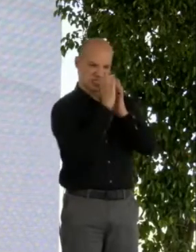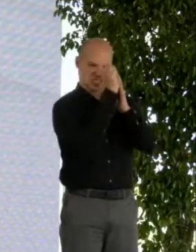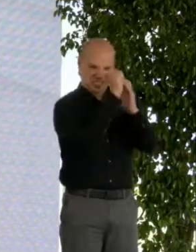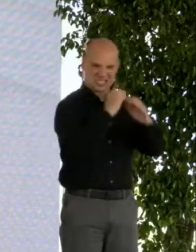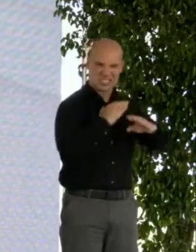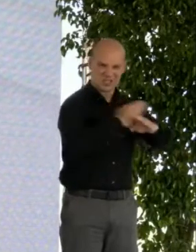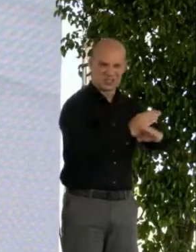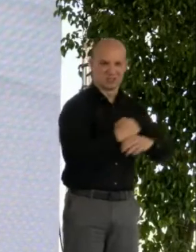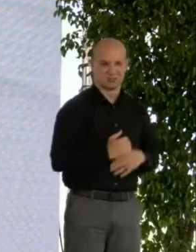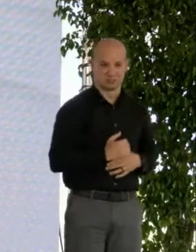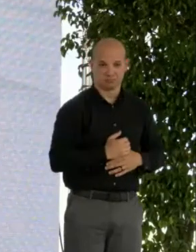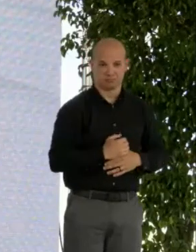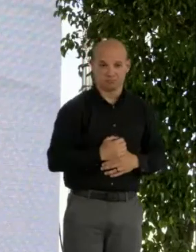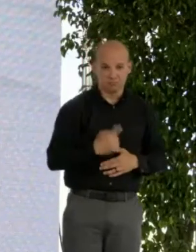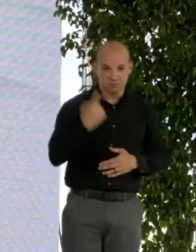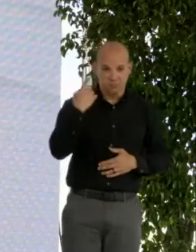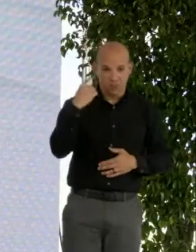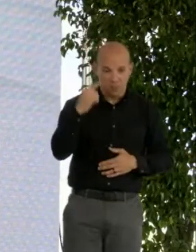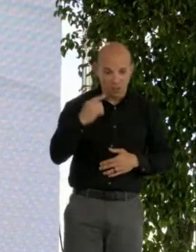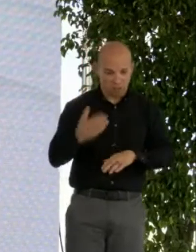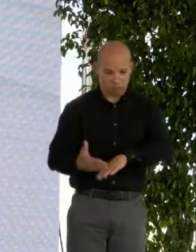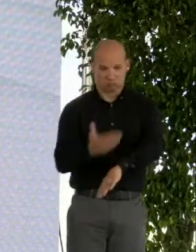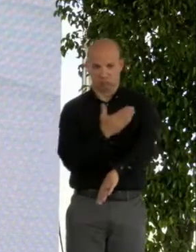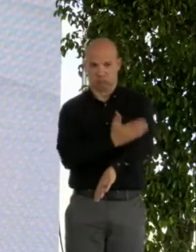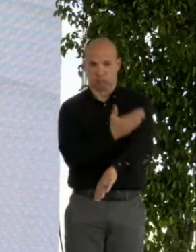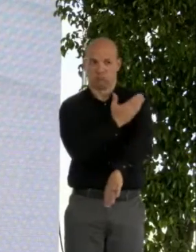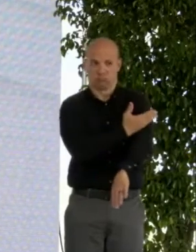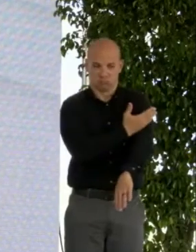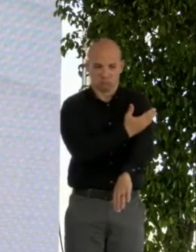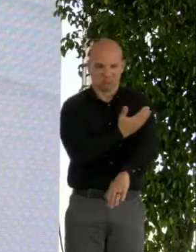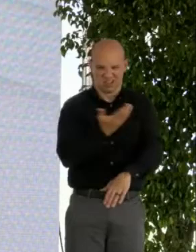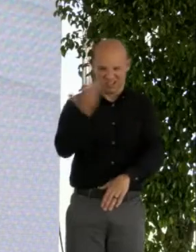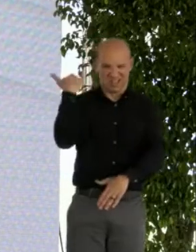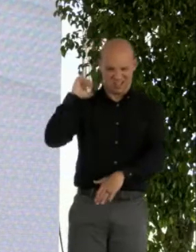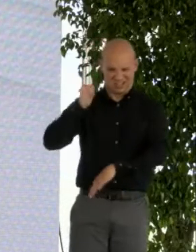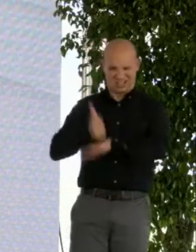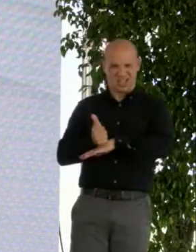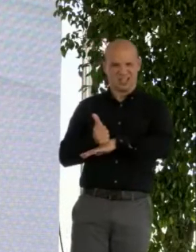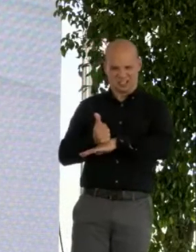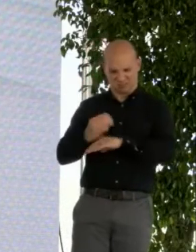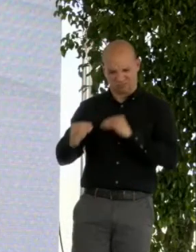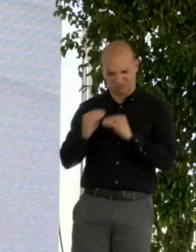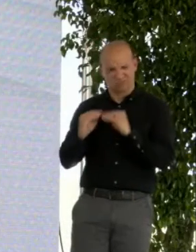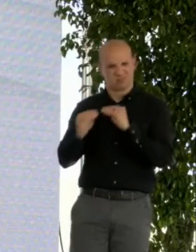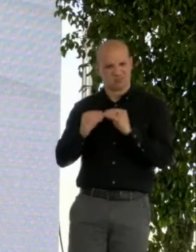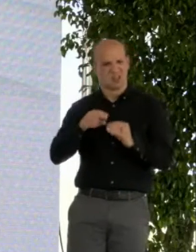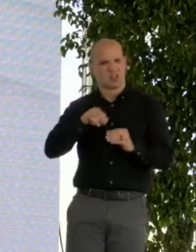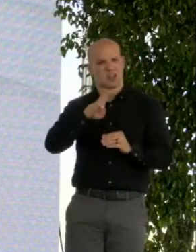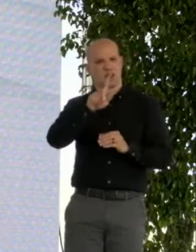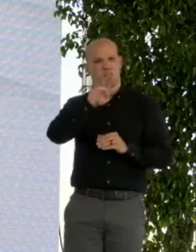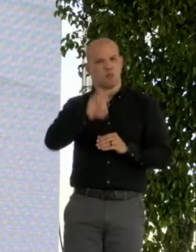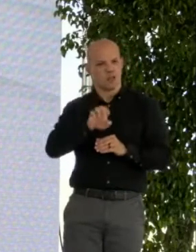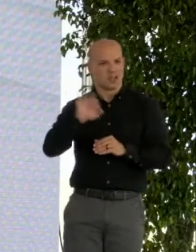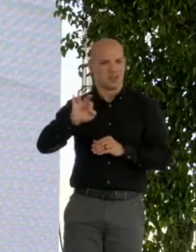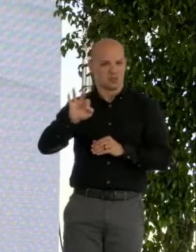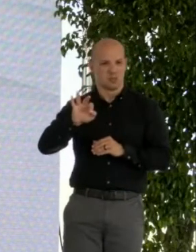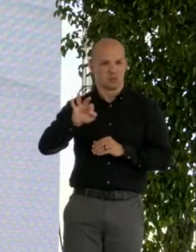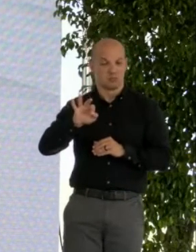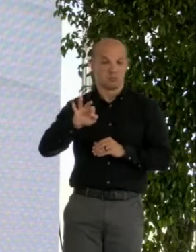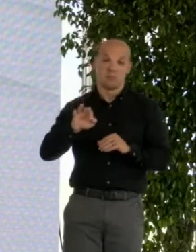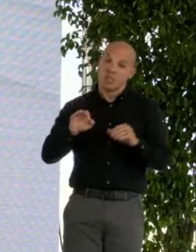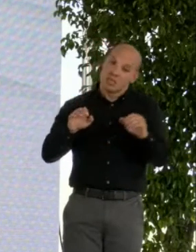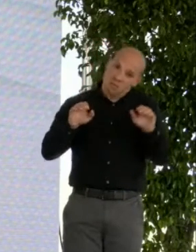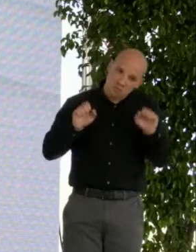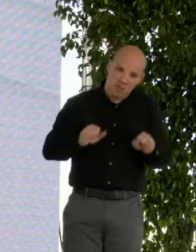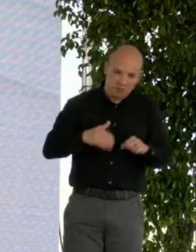restaurar la capacidad estructural y operativa original del Muelle 9 y potencialmente también el